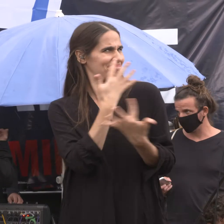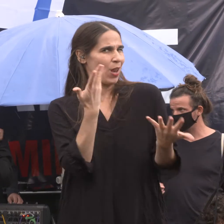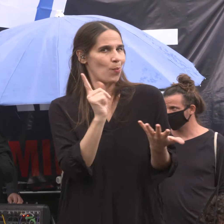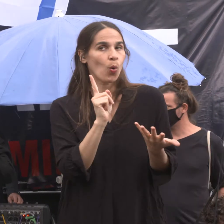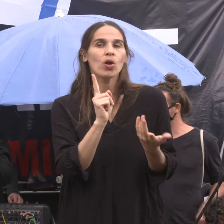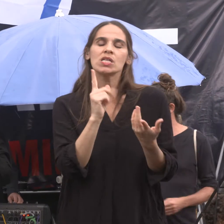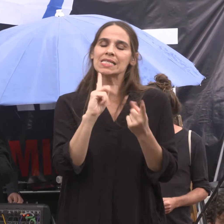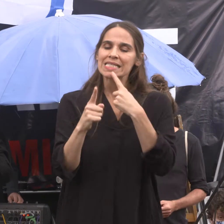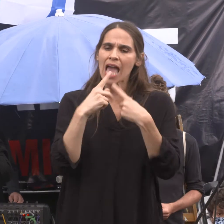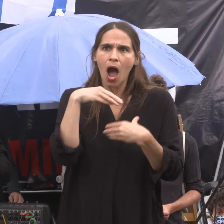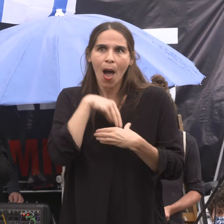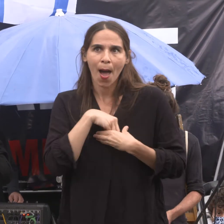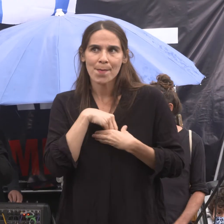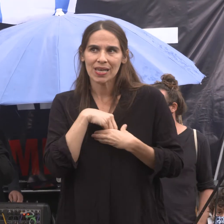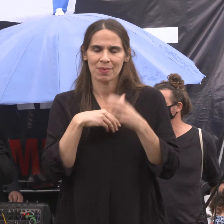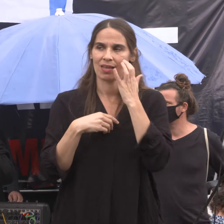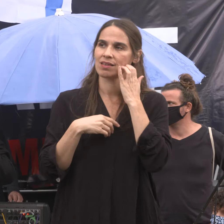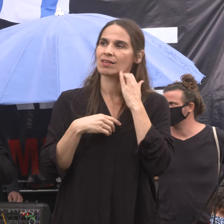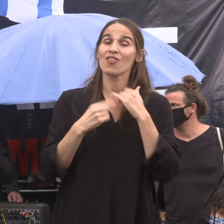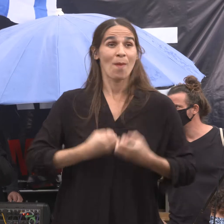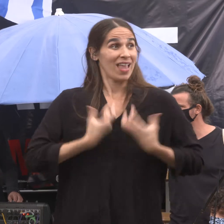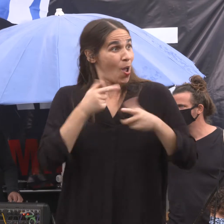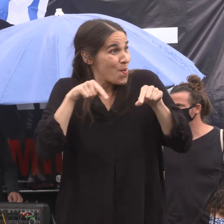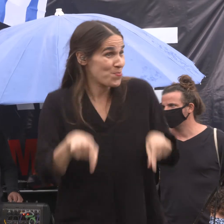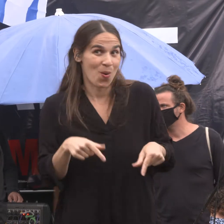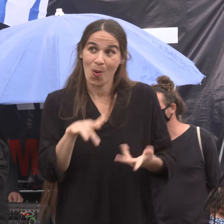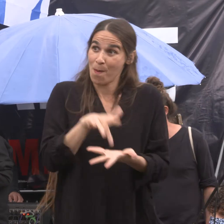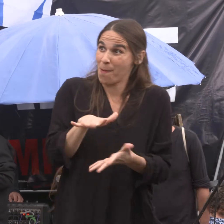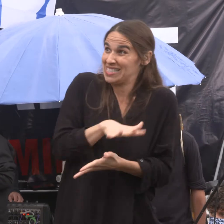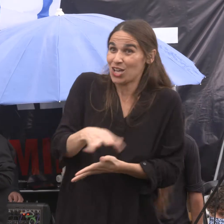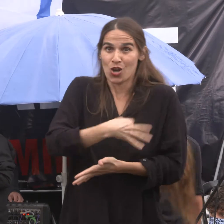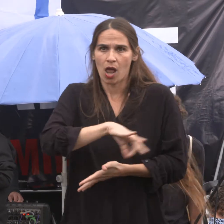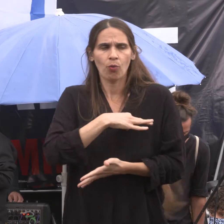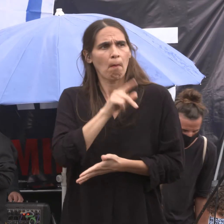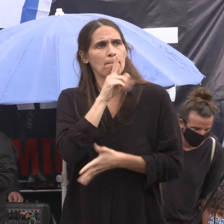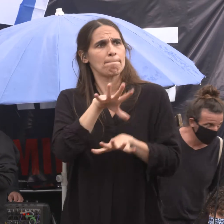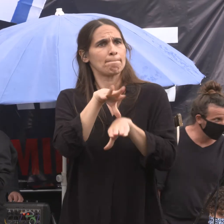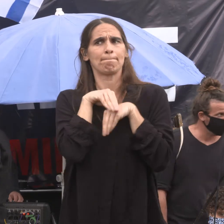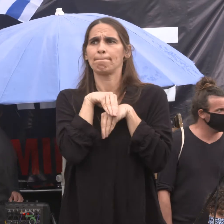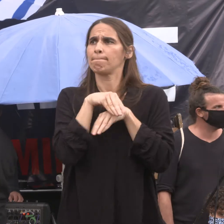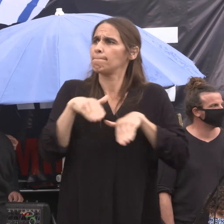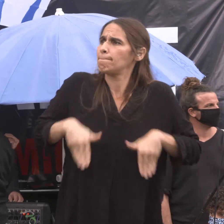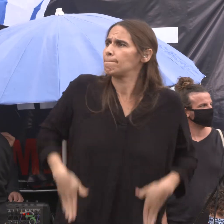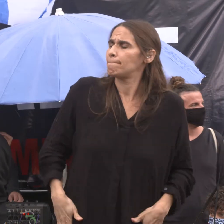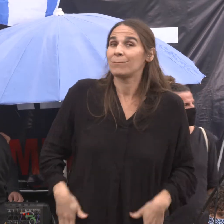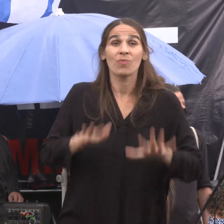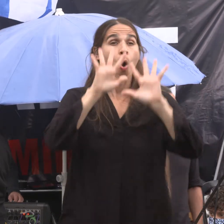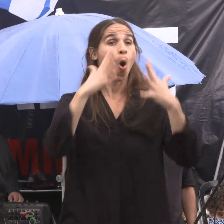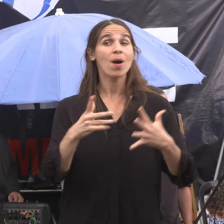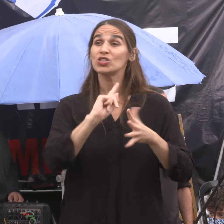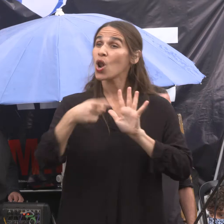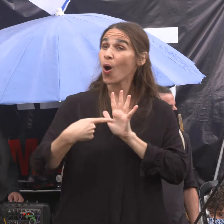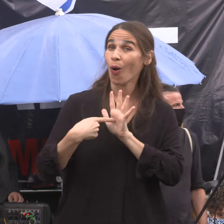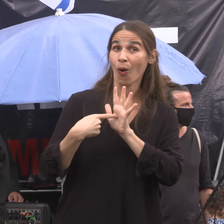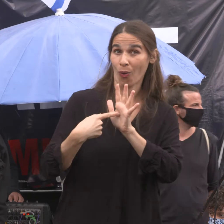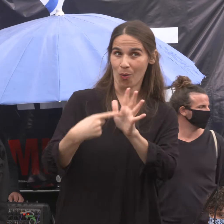לשיח הפנימי והבעת דעה פה בביצה שלנו, הקולות דוממים. אומן שאיננו מביע דעתו הוא